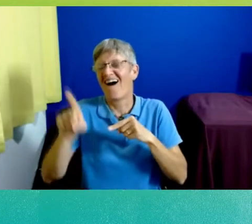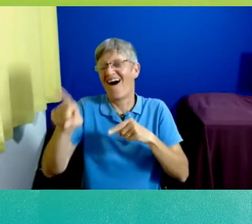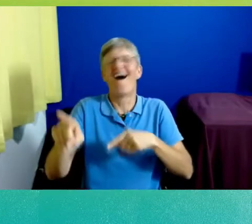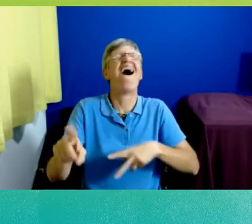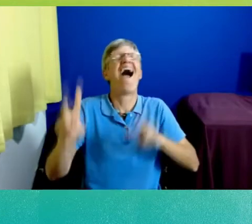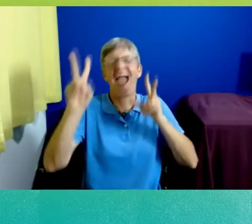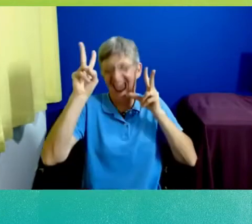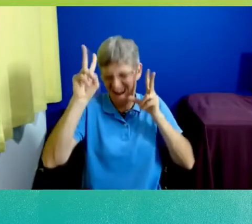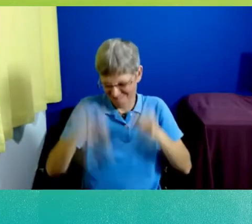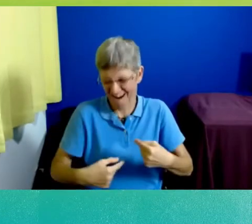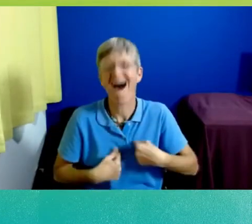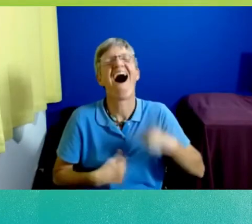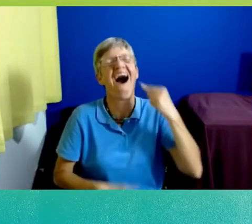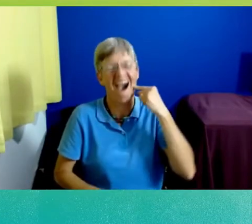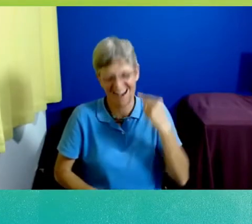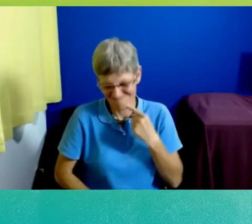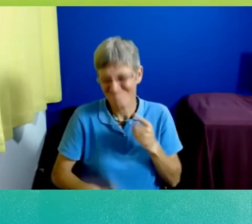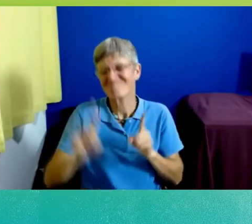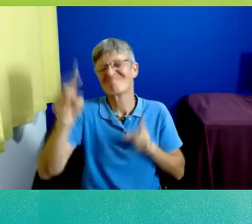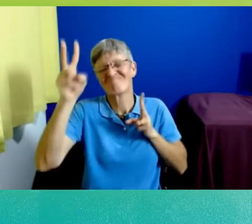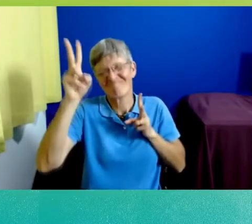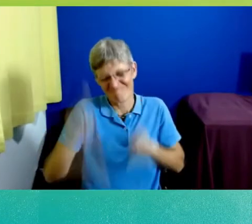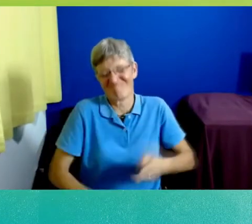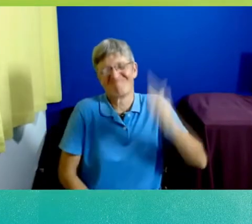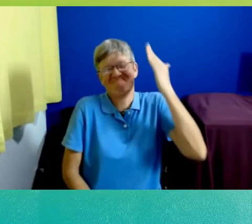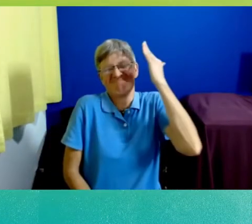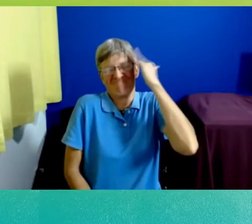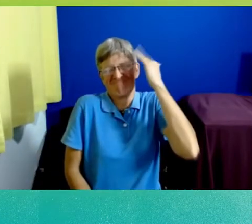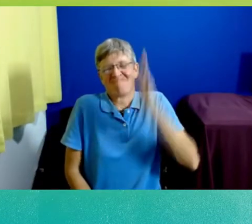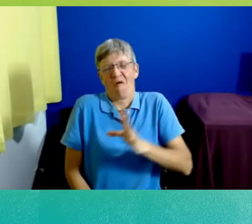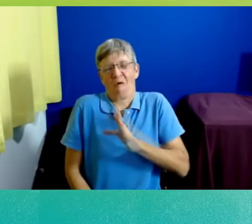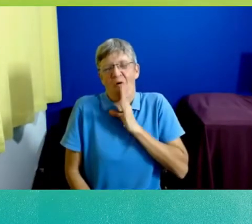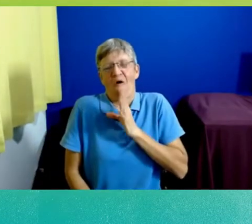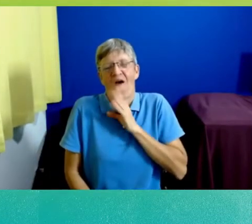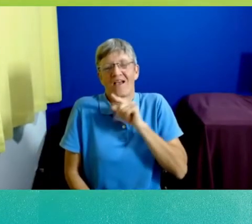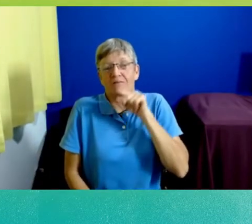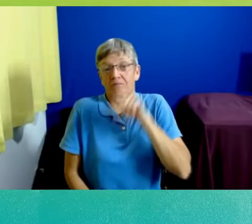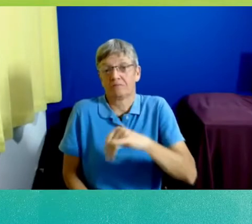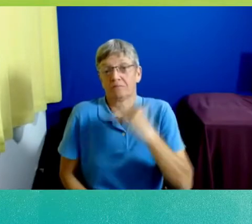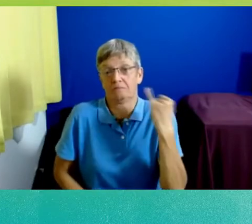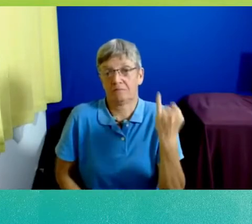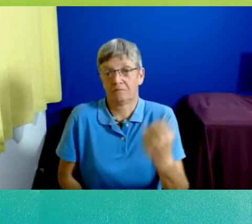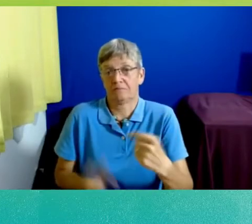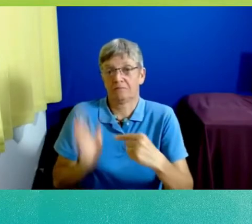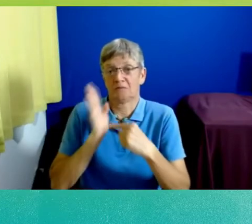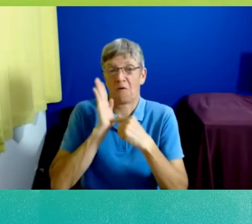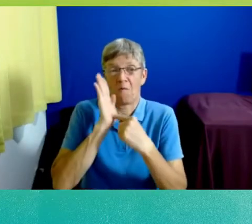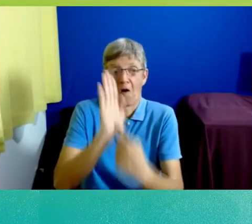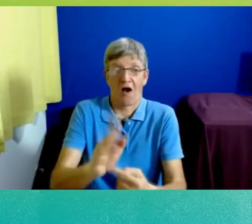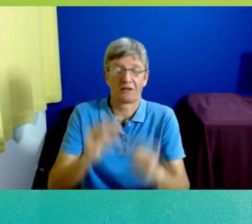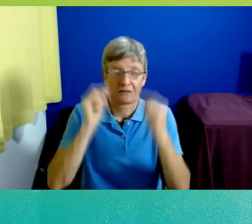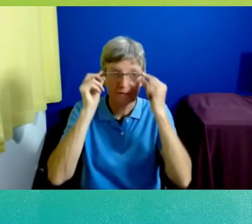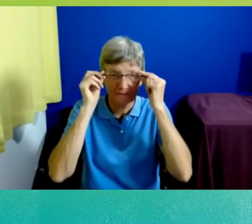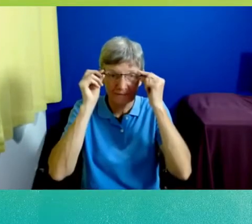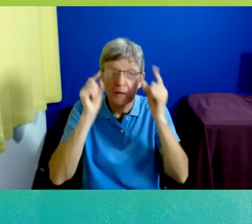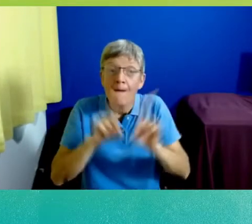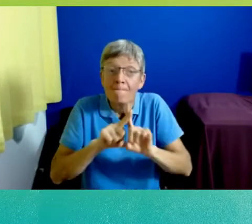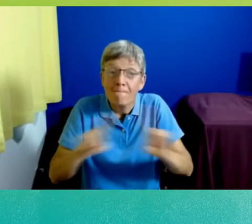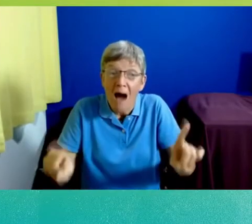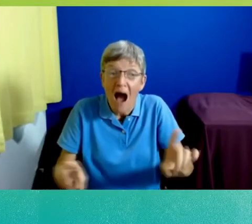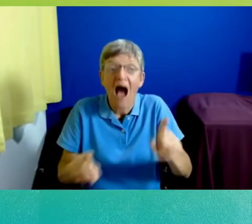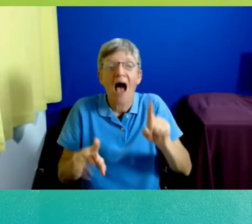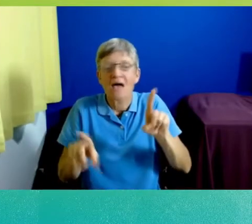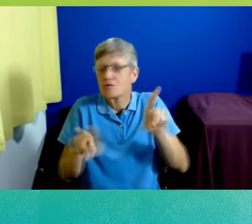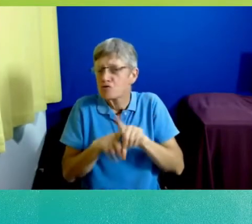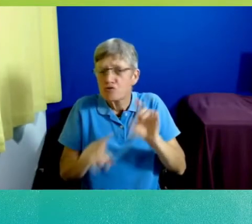Dentro da cultura surda, né, a experiência que ele tem, então ele sorri e entende claramente, né, o que está sendo